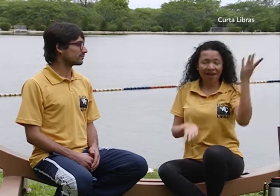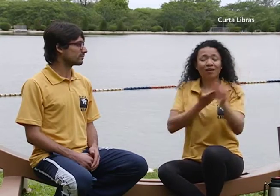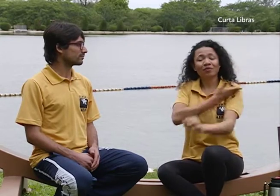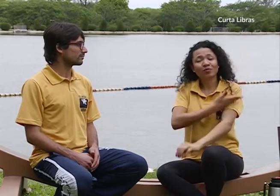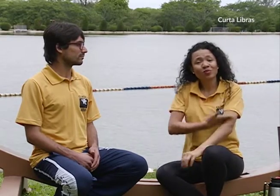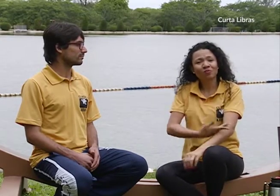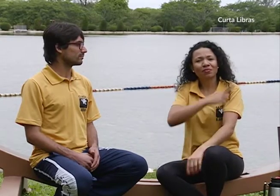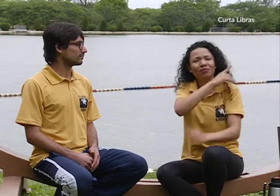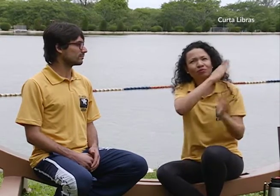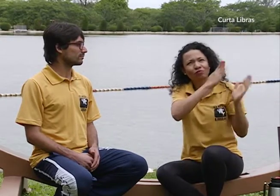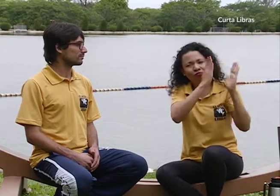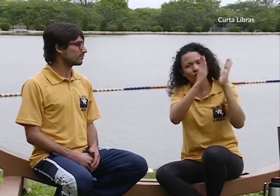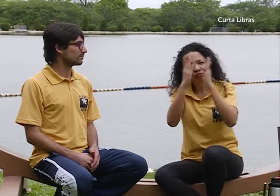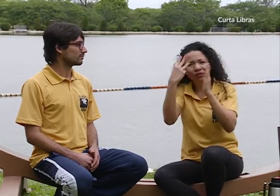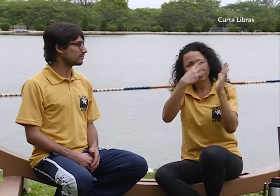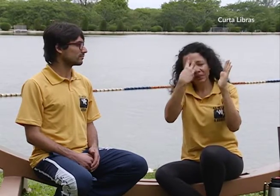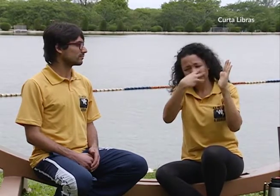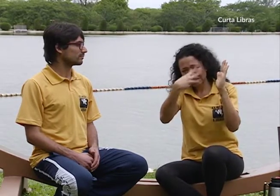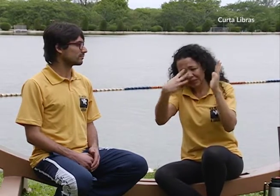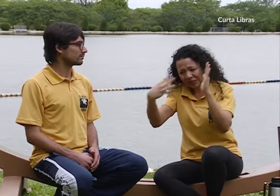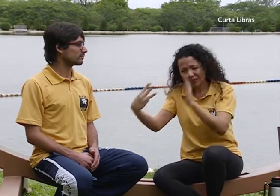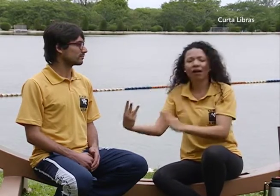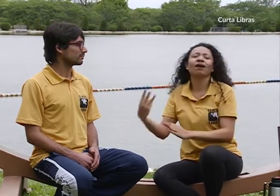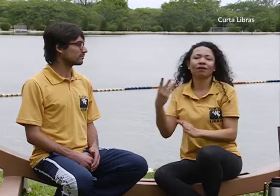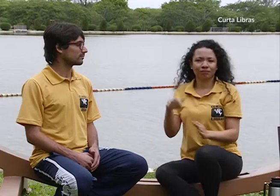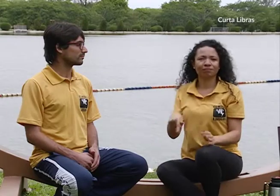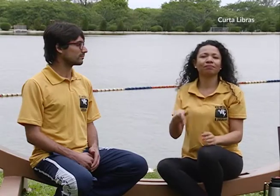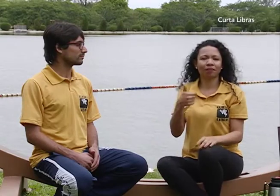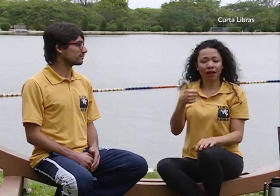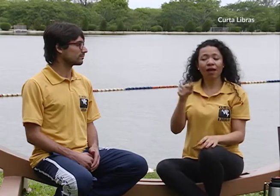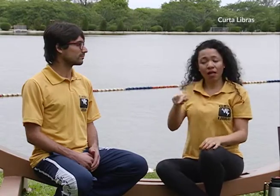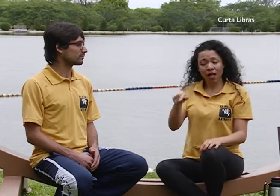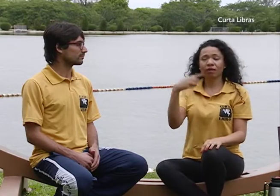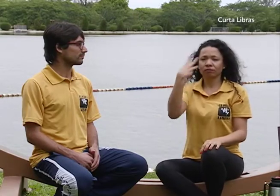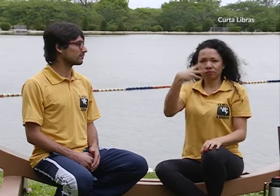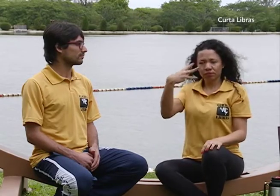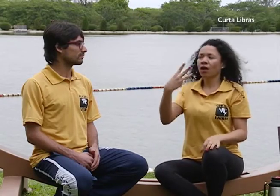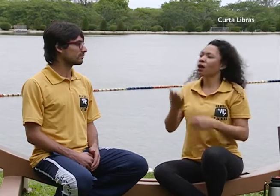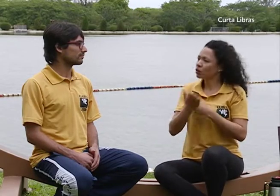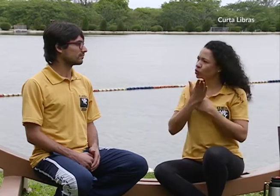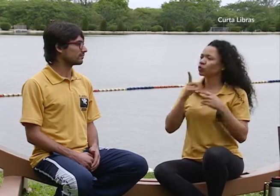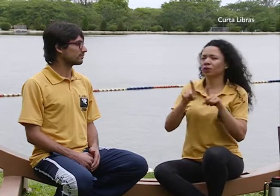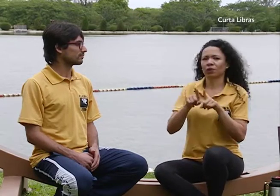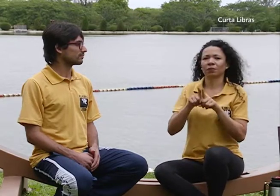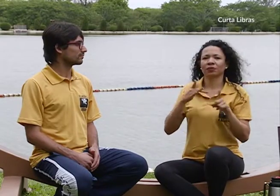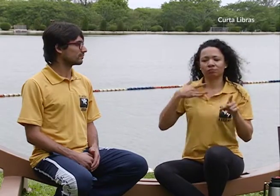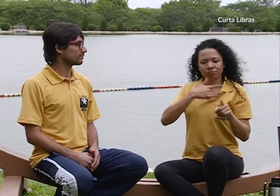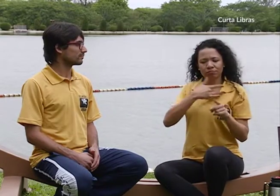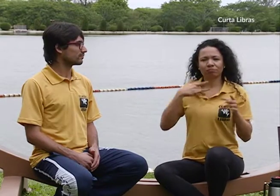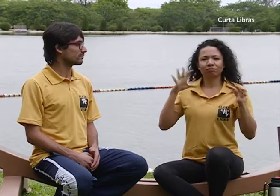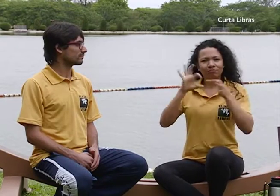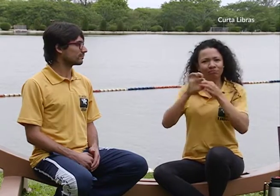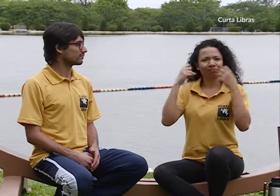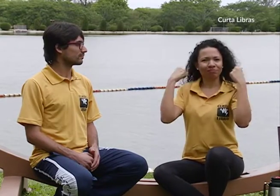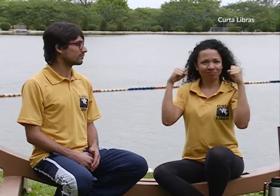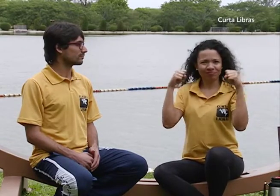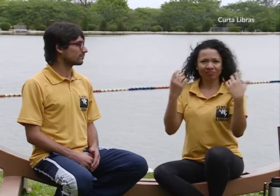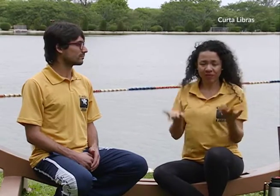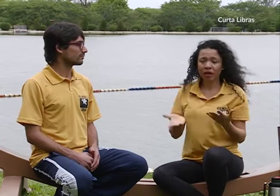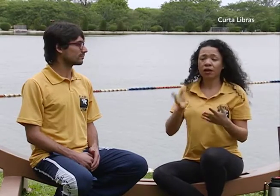nem sentirá tanta fome. O organismo já terá armazenado a energia adquirida no café da manhã. Assim, o corpo se acostuma com este tempo de